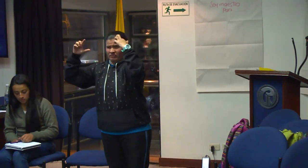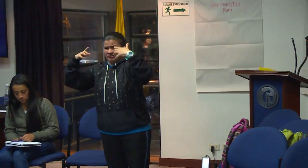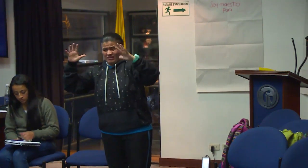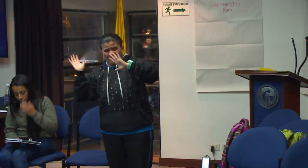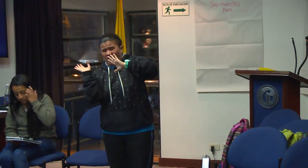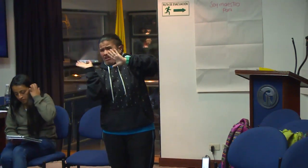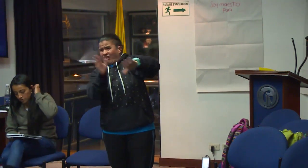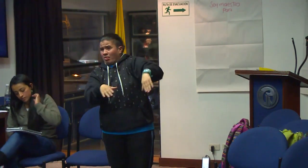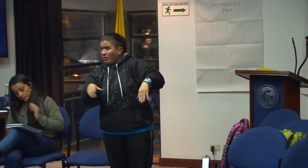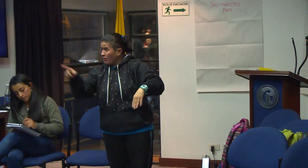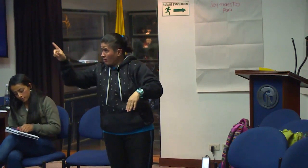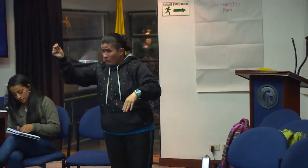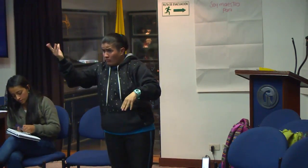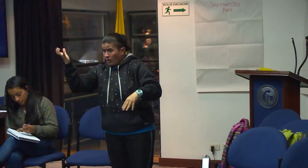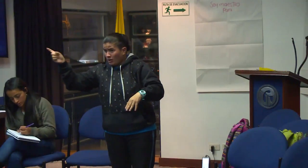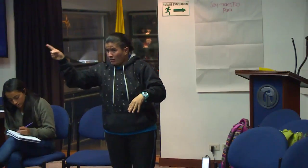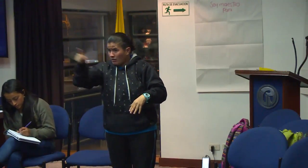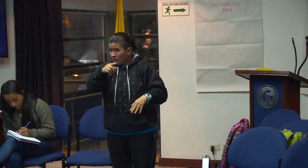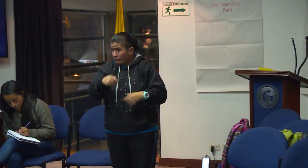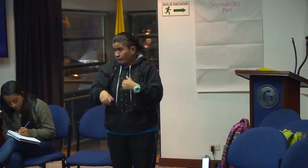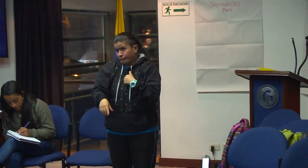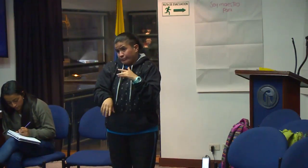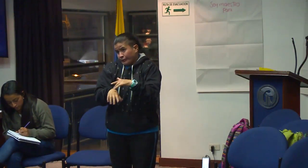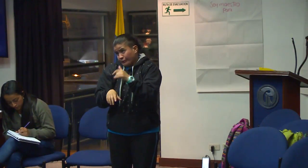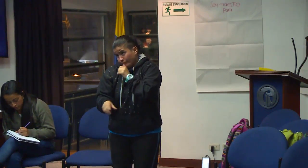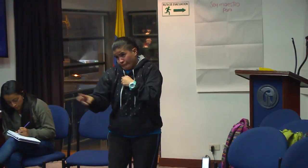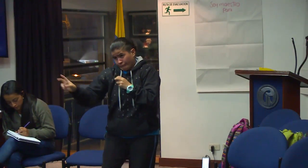sé, es una tensión, hay que dejar al lado eso.